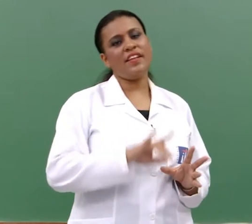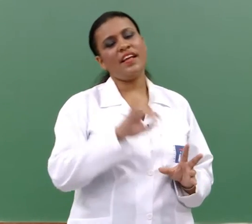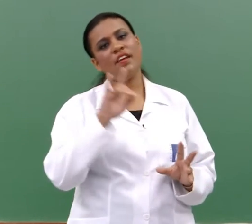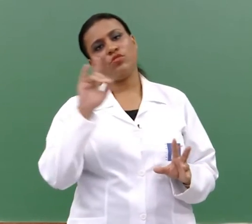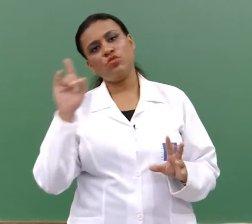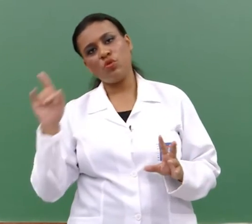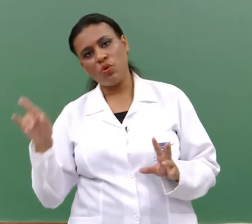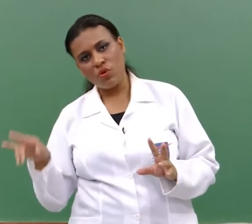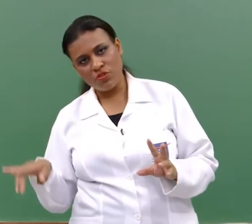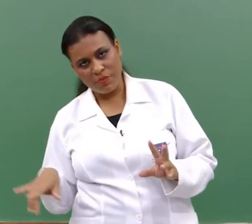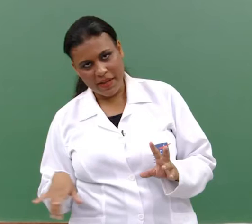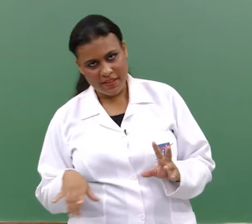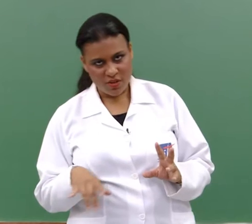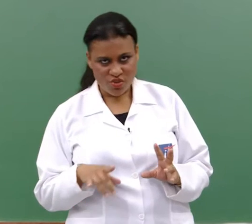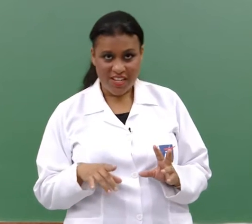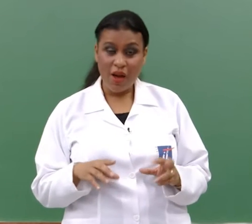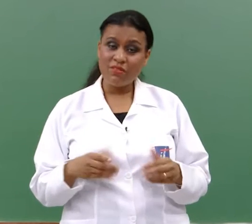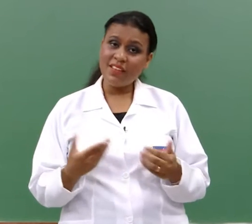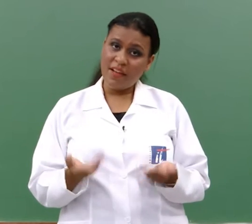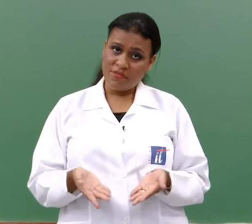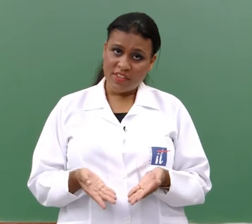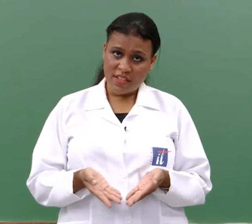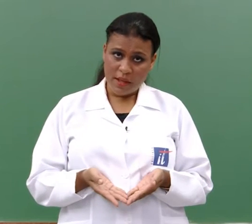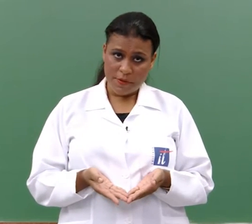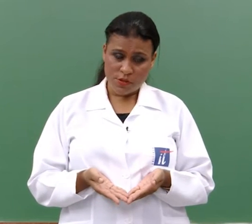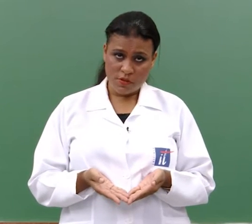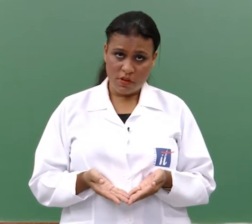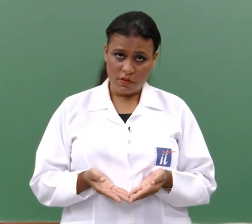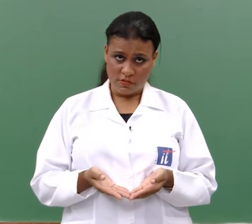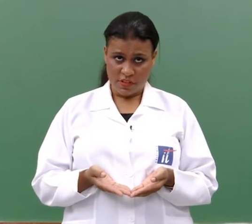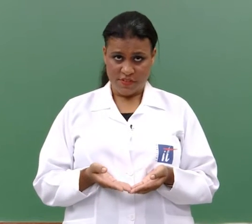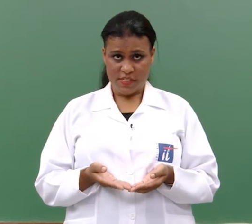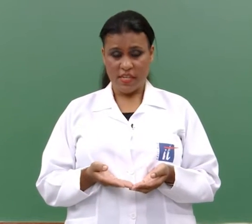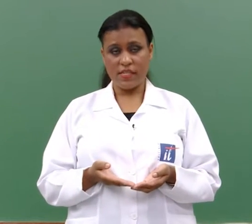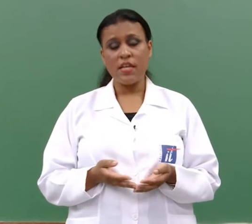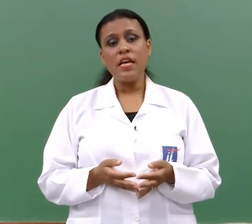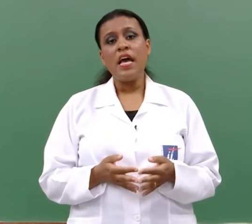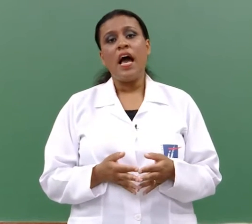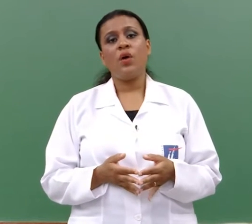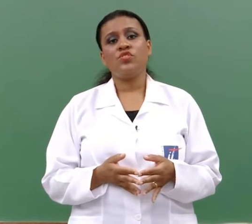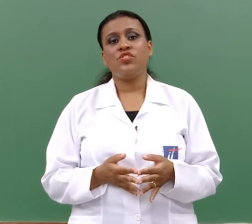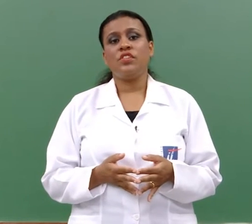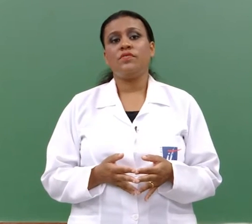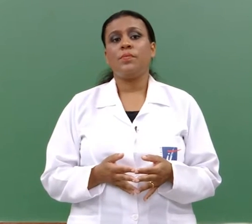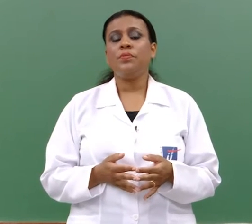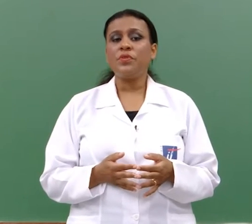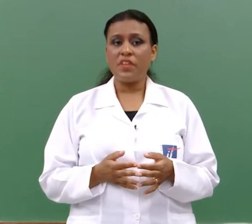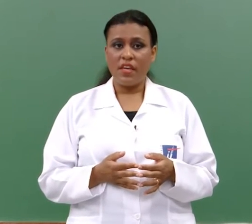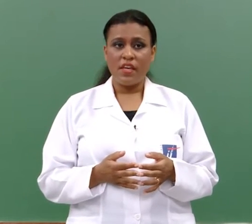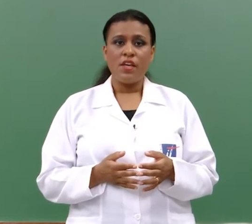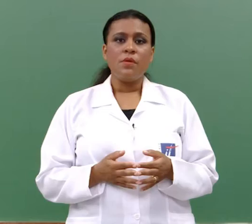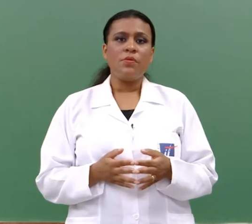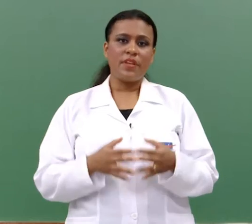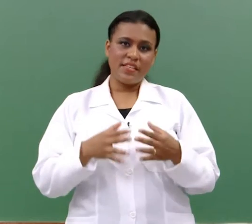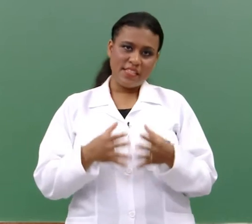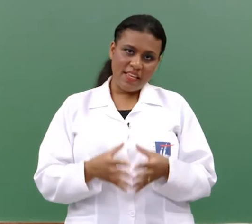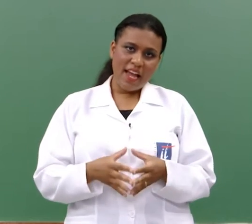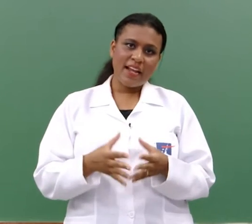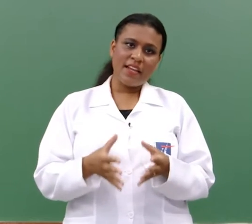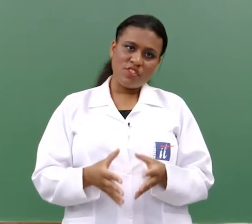dar todo o padrão geral da vida da pessoa com deficiência auditiva. Por quê? Porque se quer